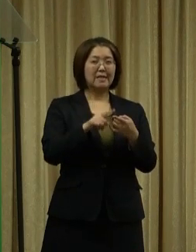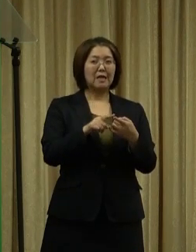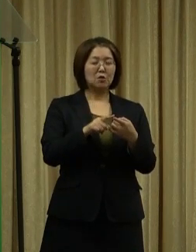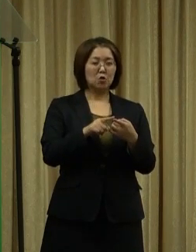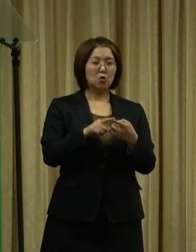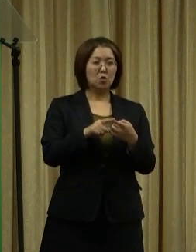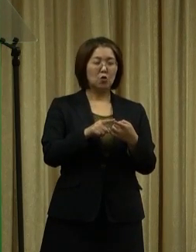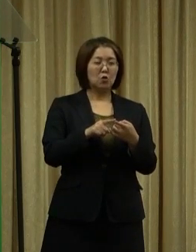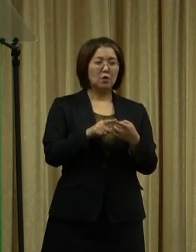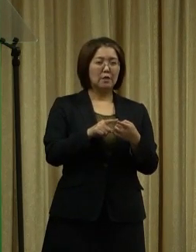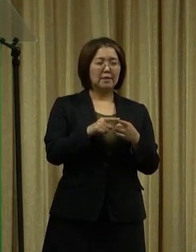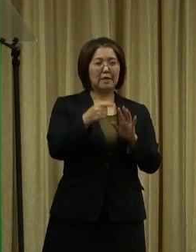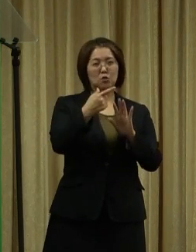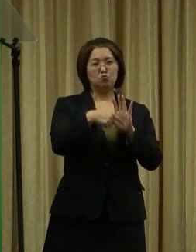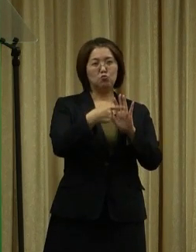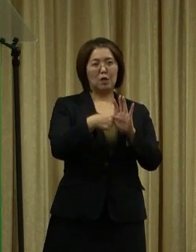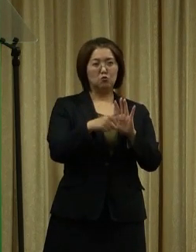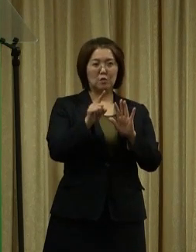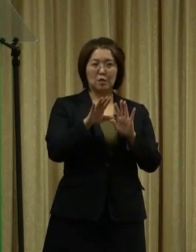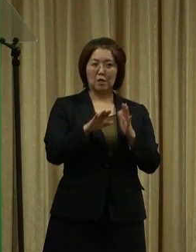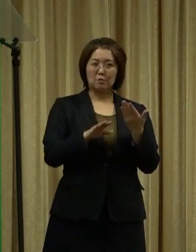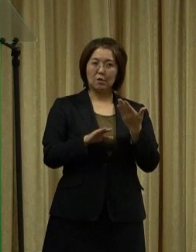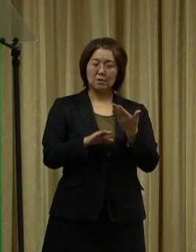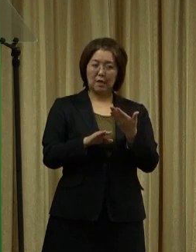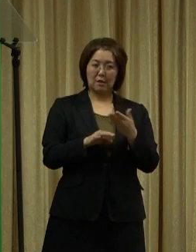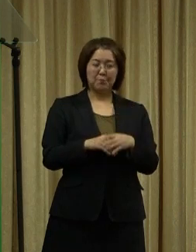フレーズ等があればお聞かせください。